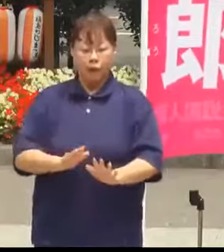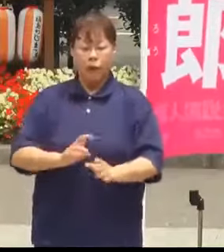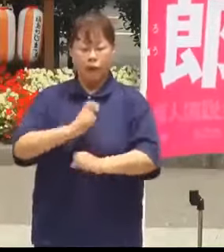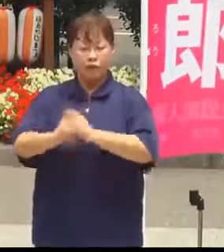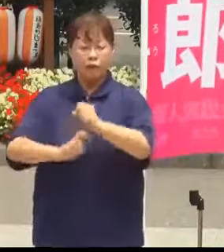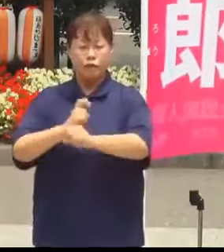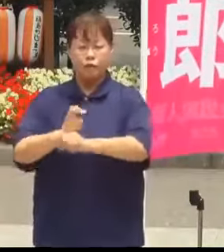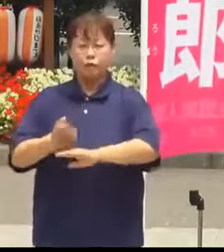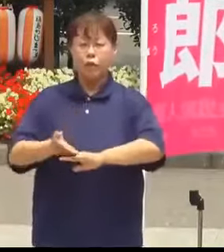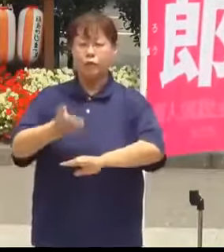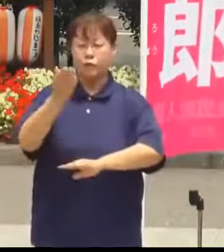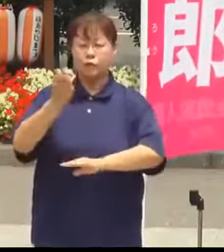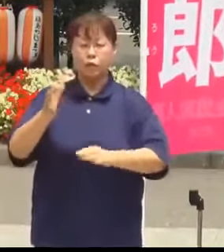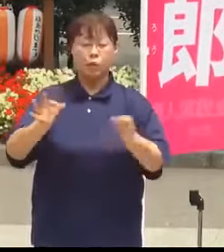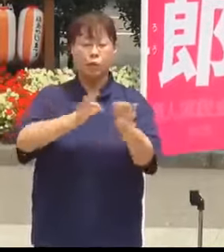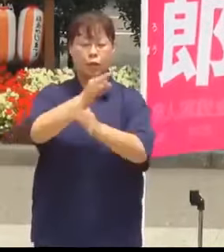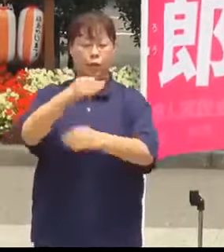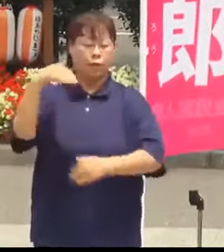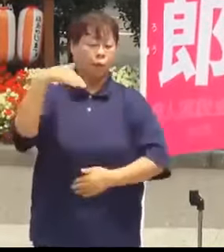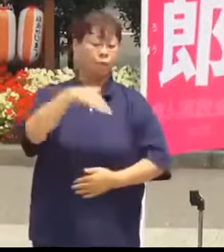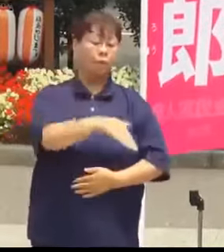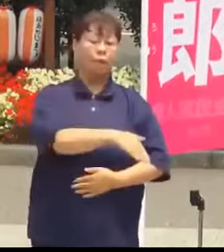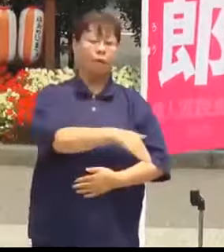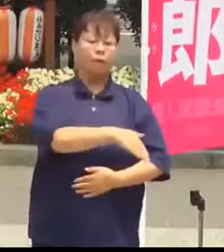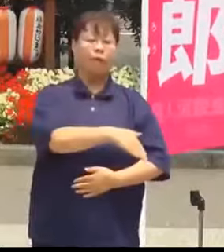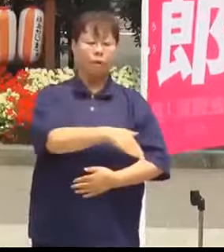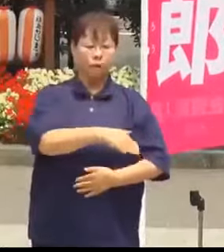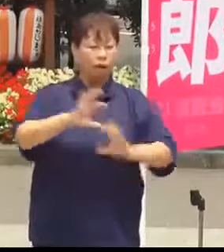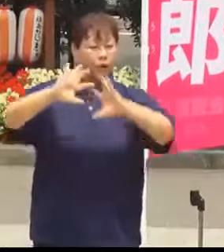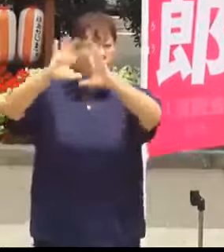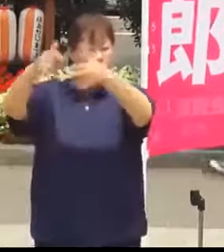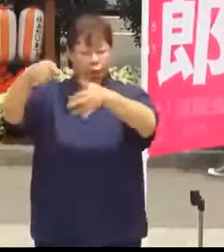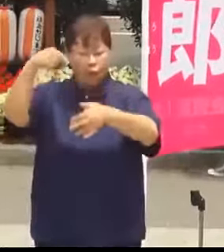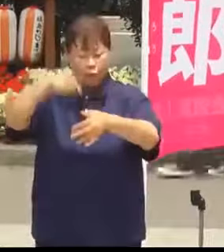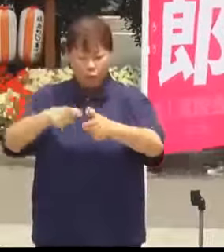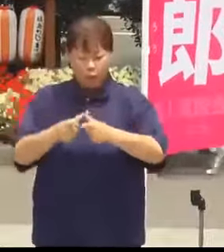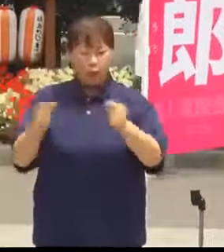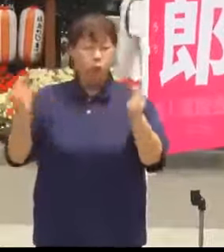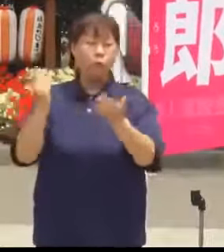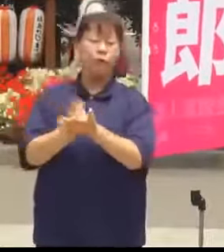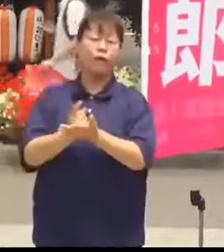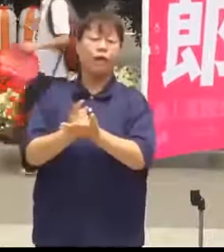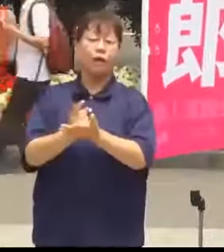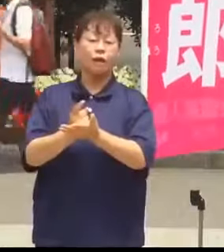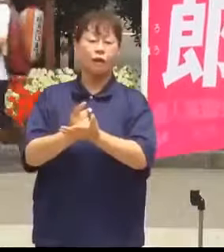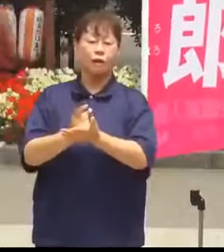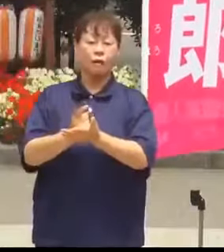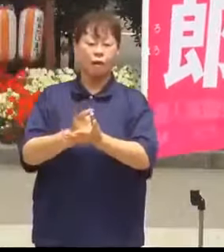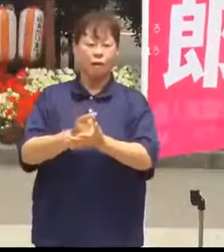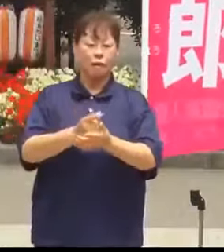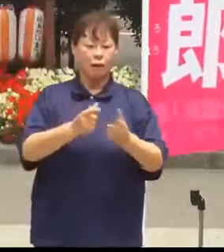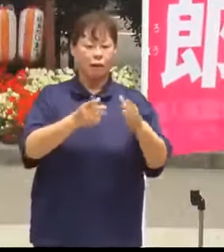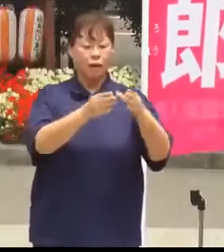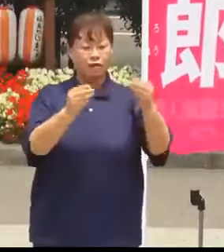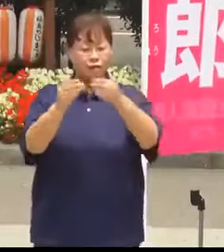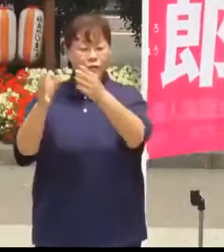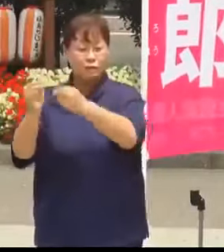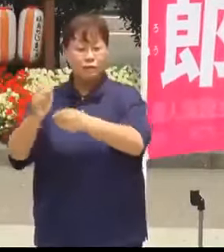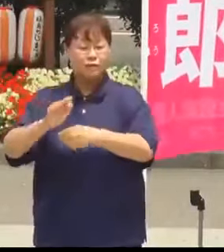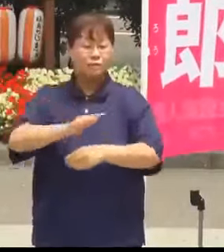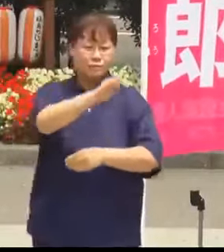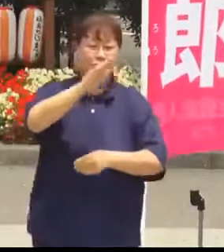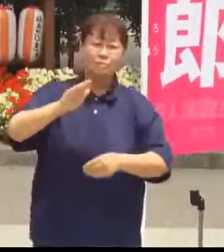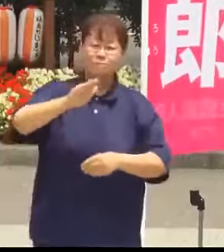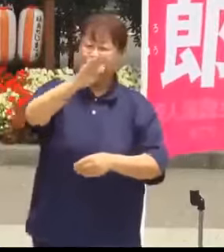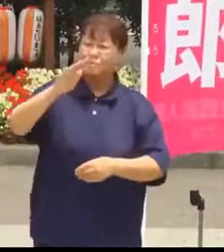以上2ぐデフレそんな国世界に一つもないどの国も成長し緩やかなインフレ